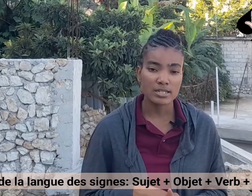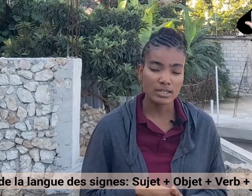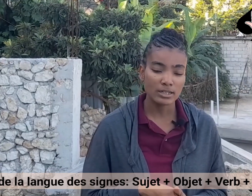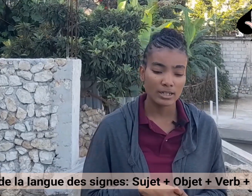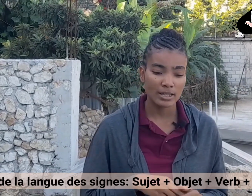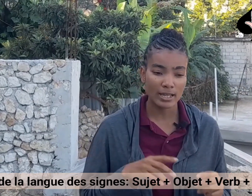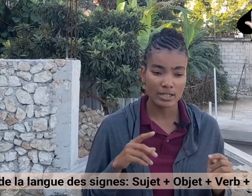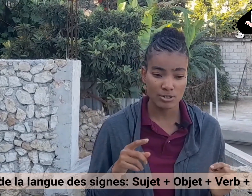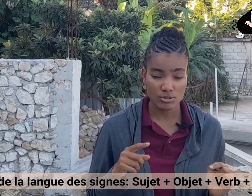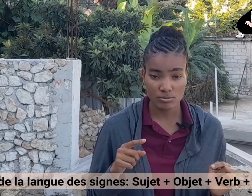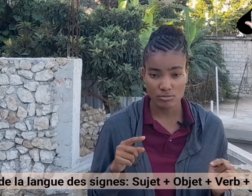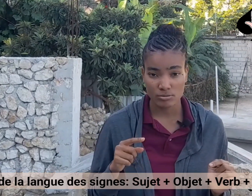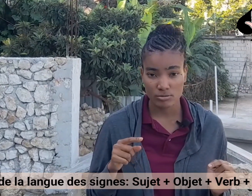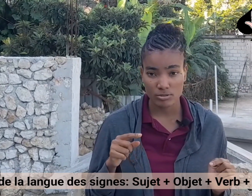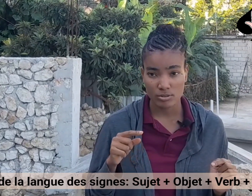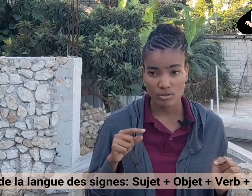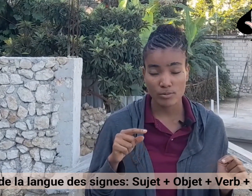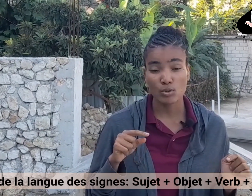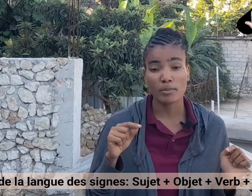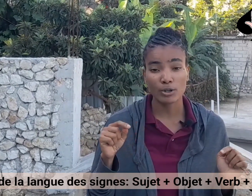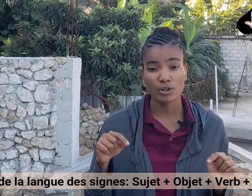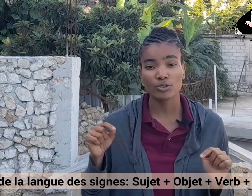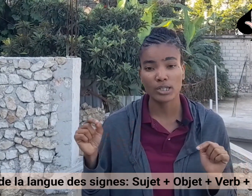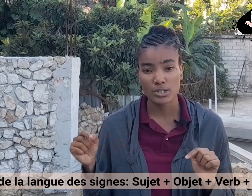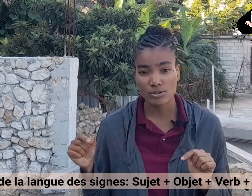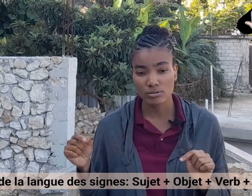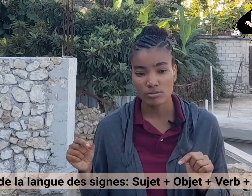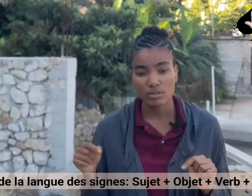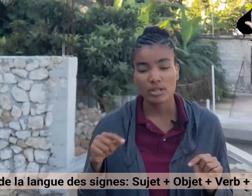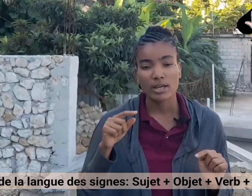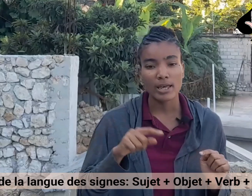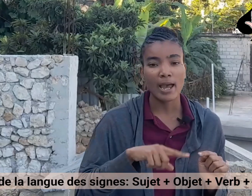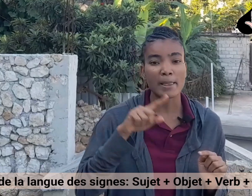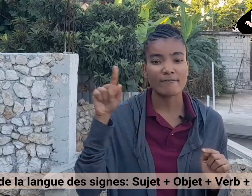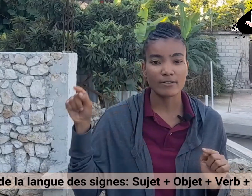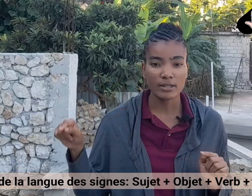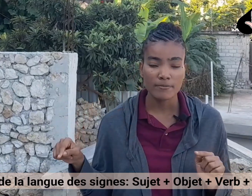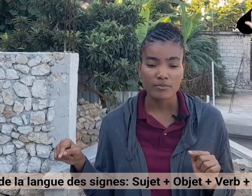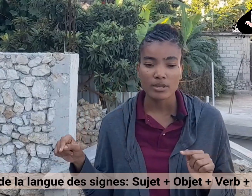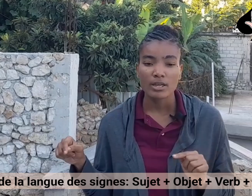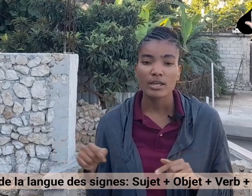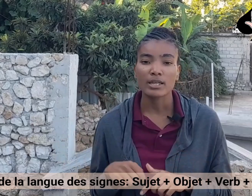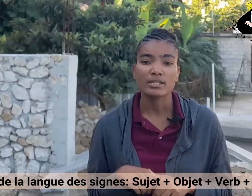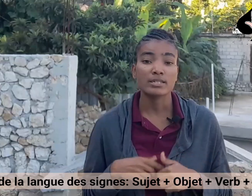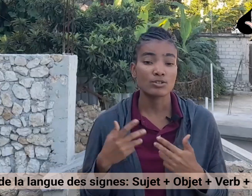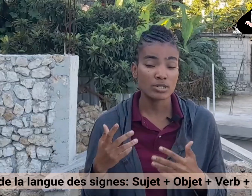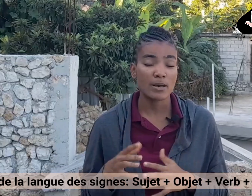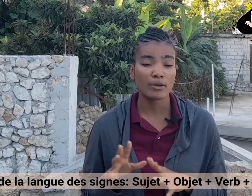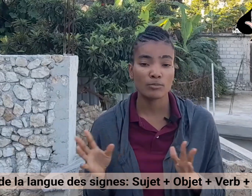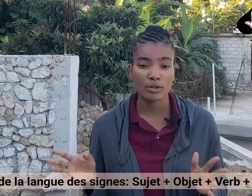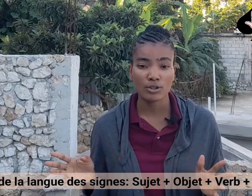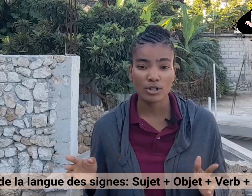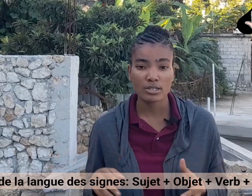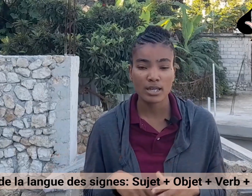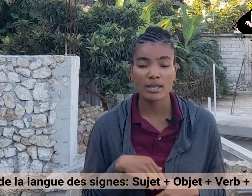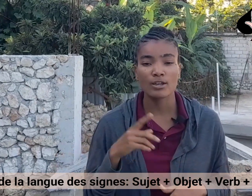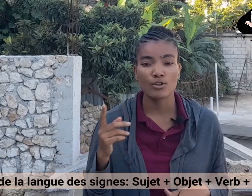signes, la question, le marqueur de question est à la fin, Et sinon, s'il n'y a pas de marqueur, c'est le